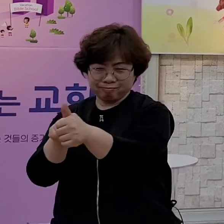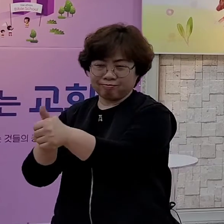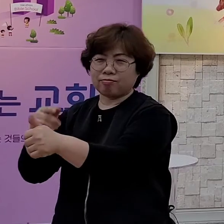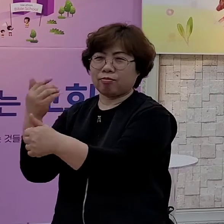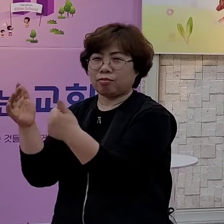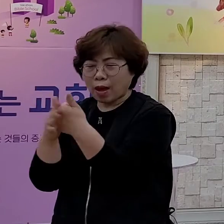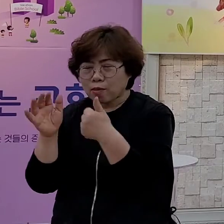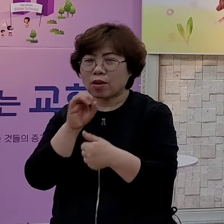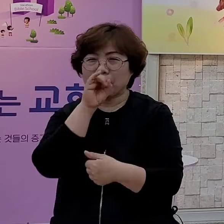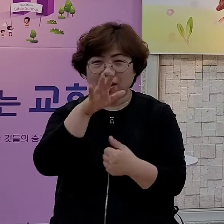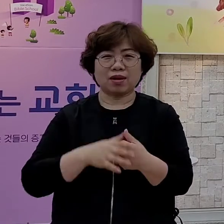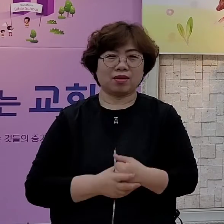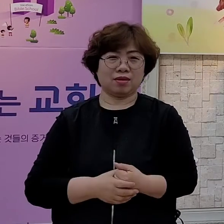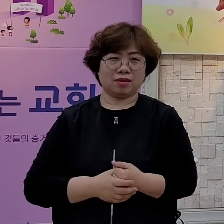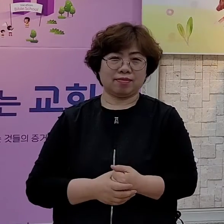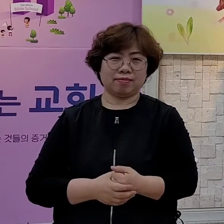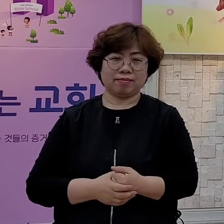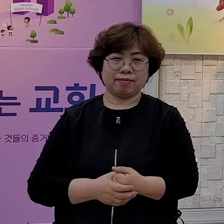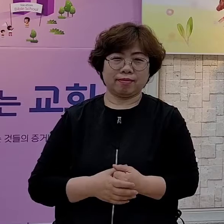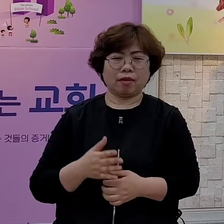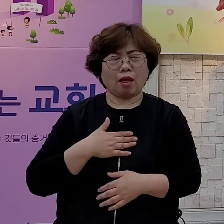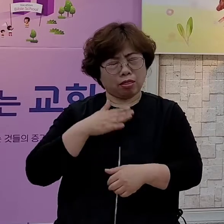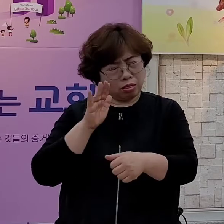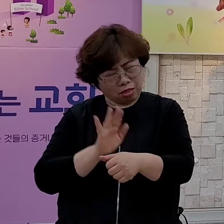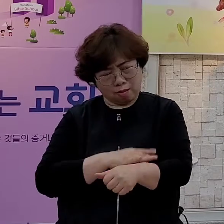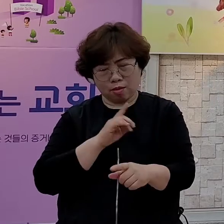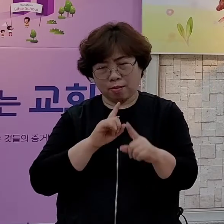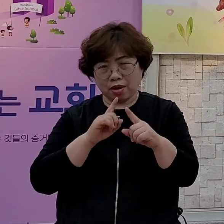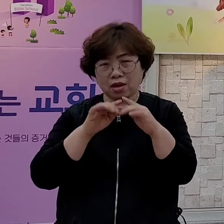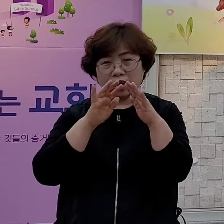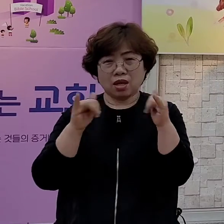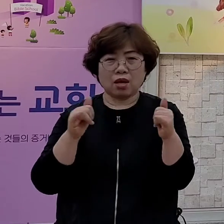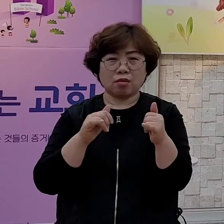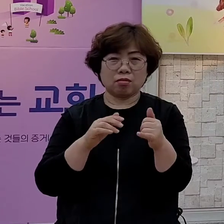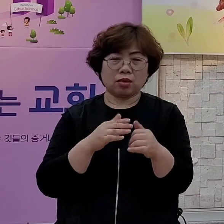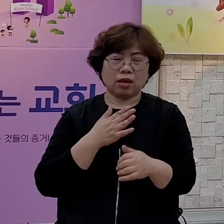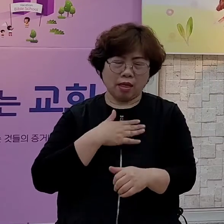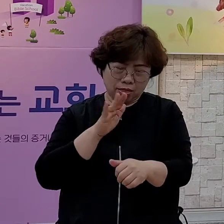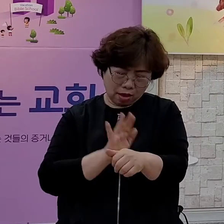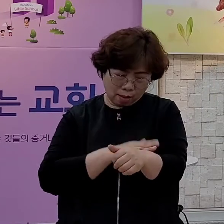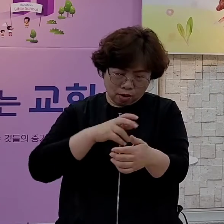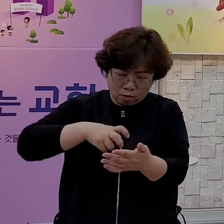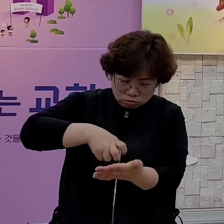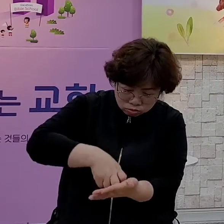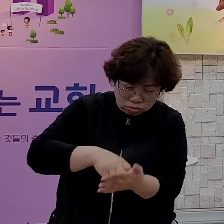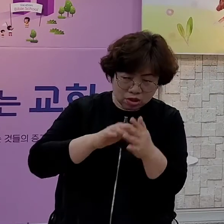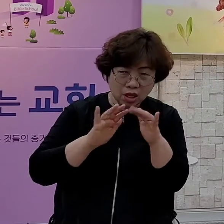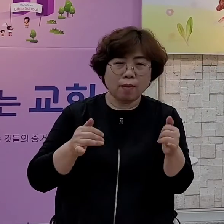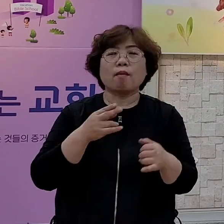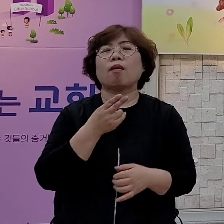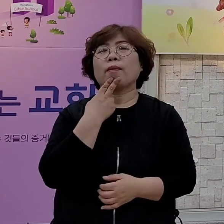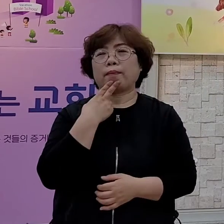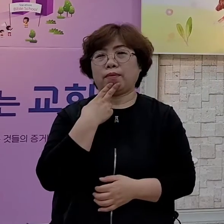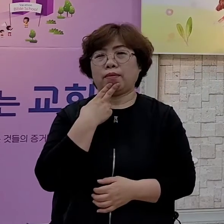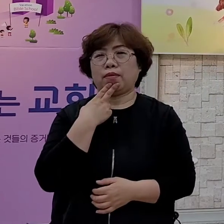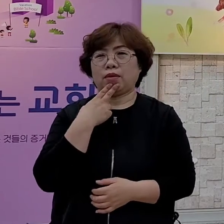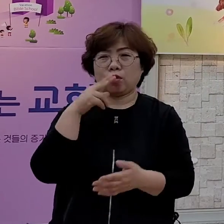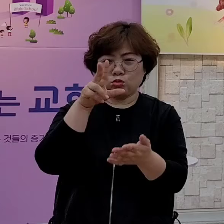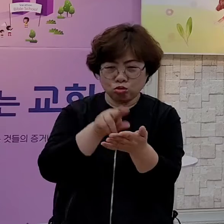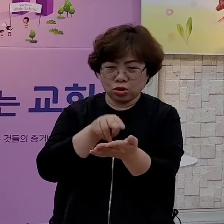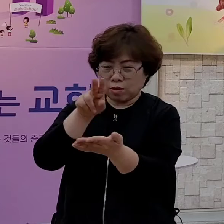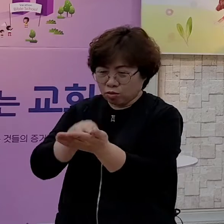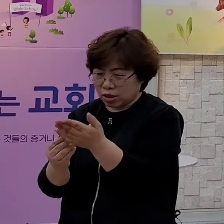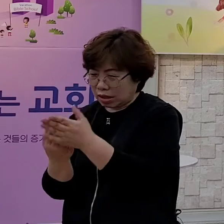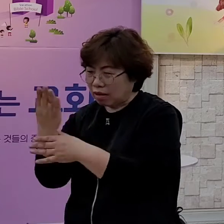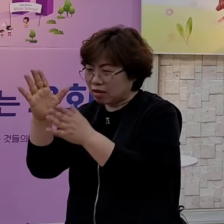백발백중. 처음부터 나 때문입니다 하고 무릎 꿇는 사람이 얼마나 되느냐고. 없어요. 무슨 문제만 생기면